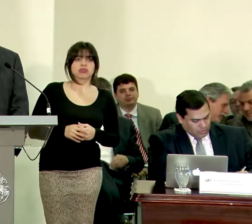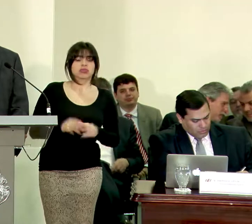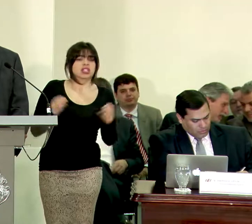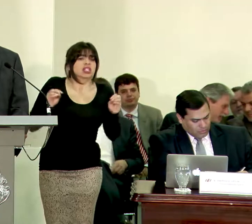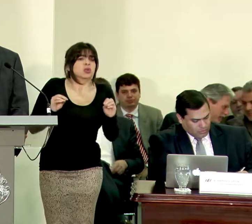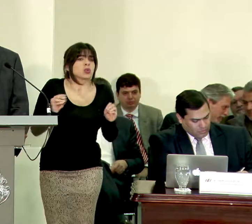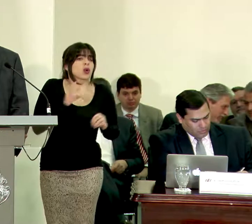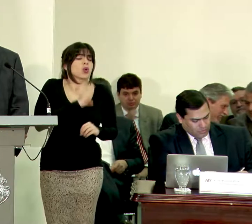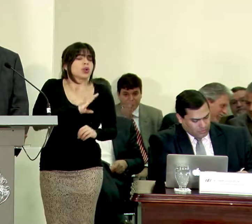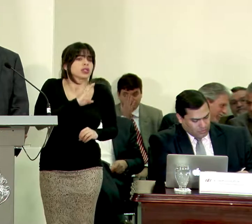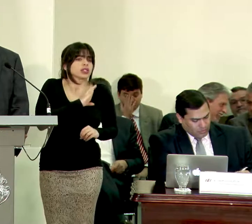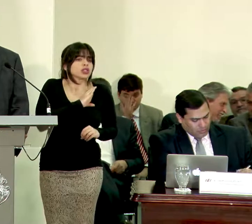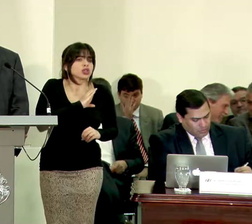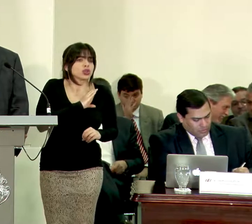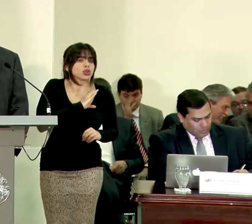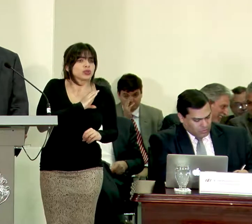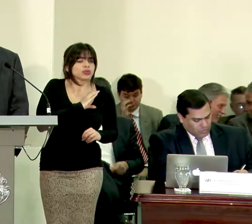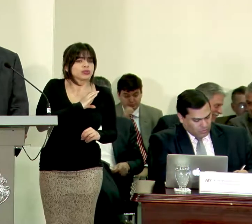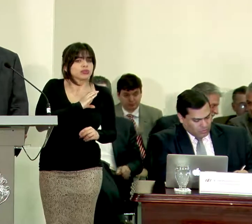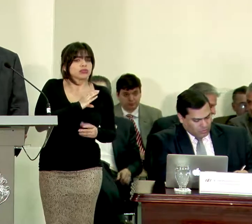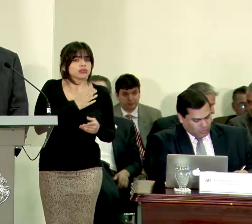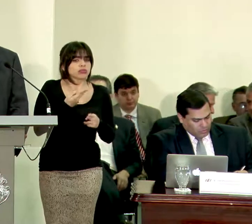condiciones